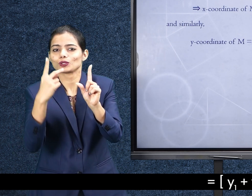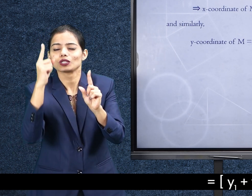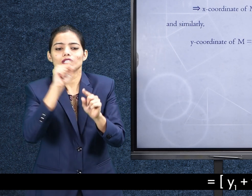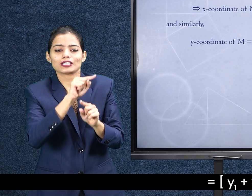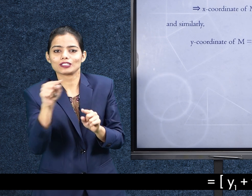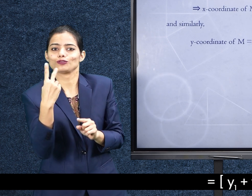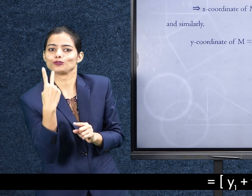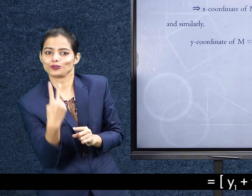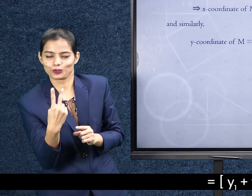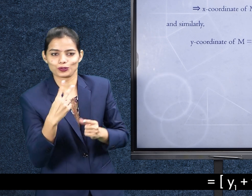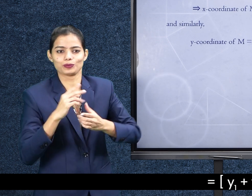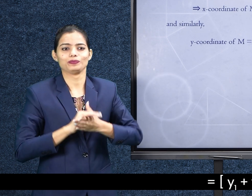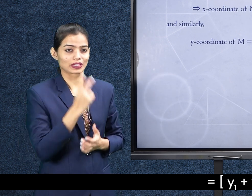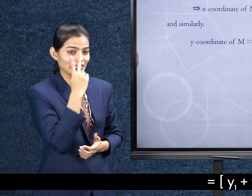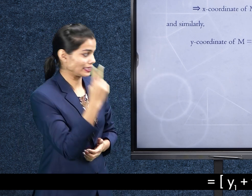2.